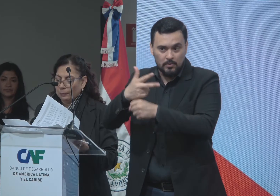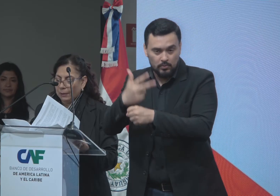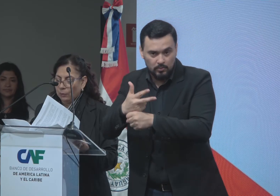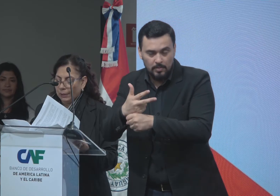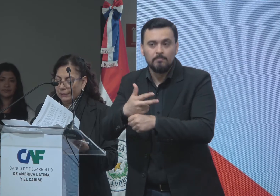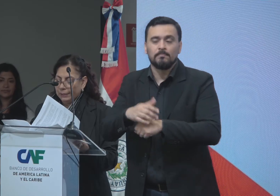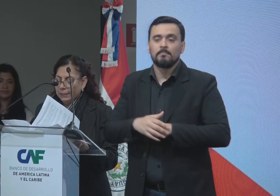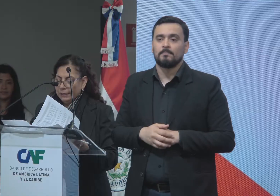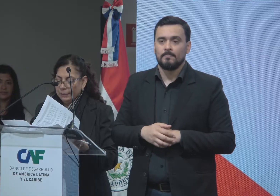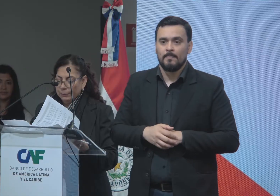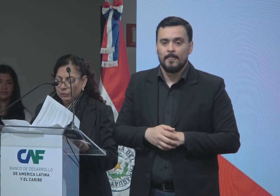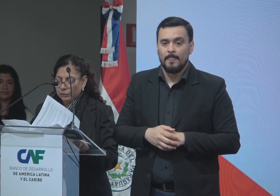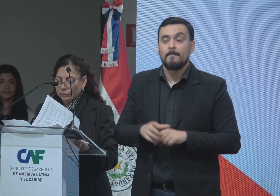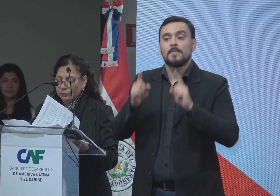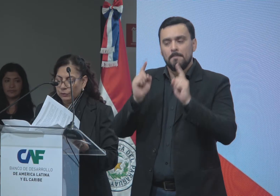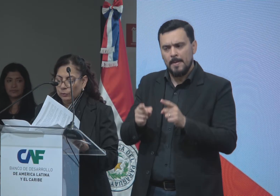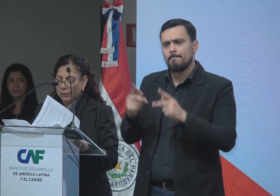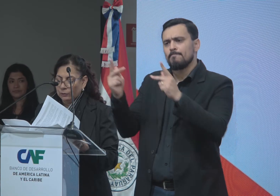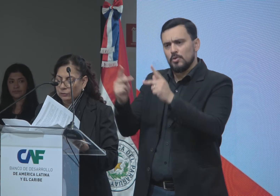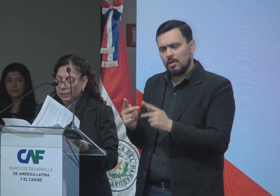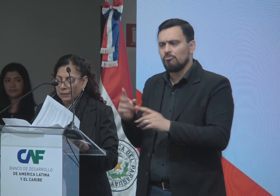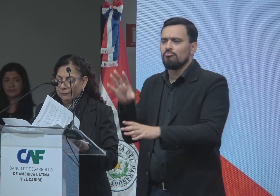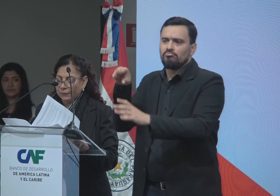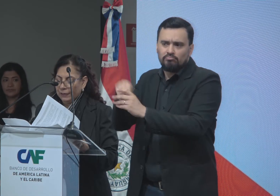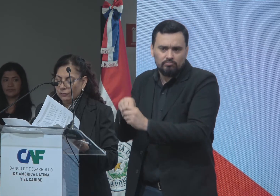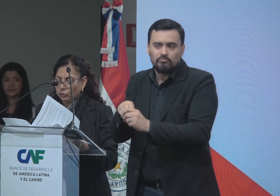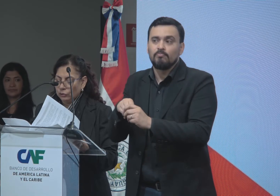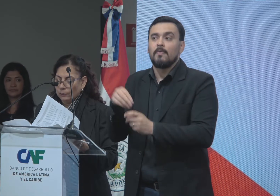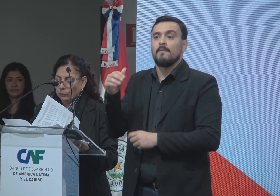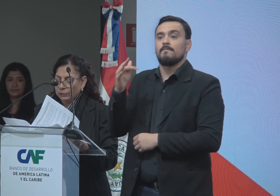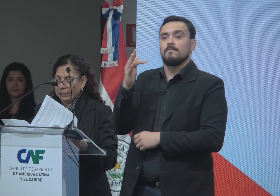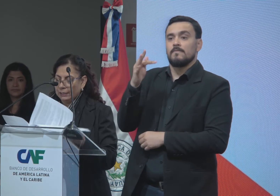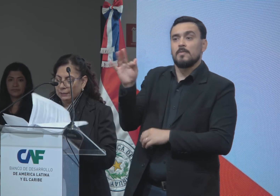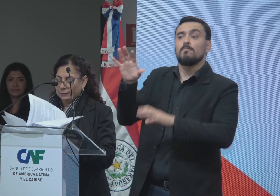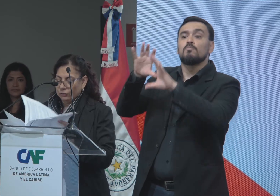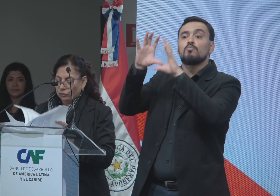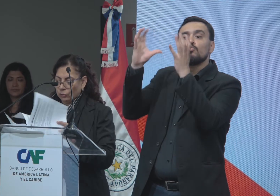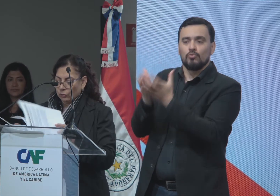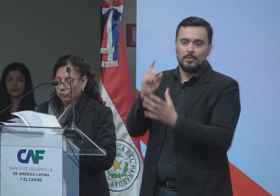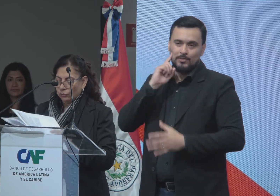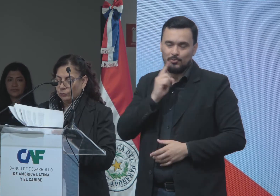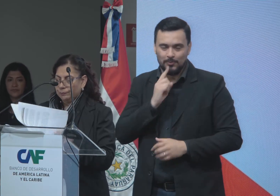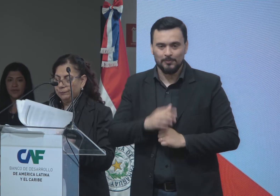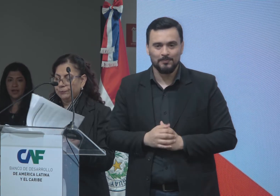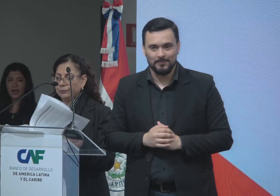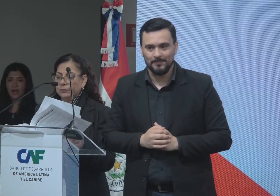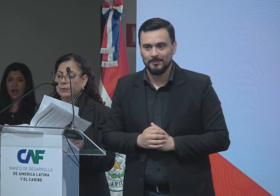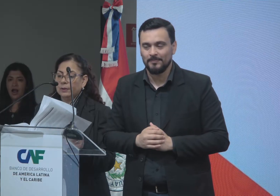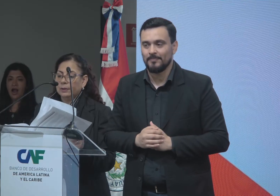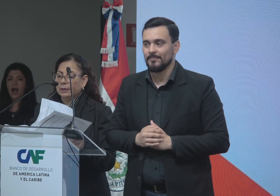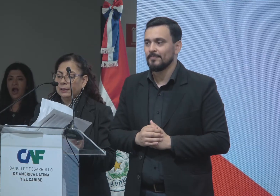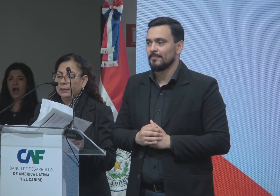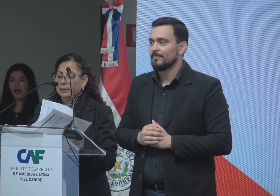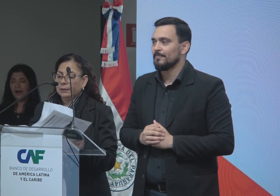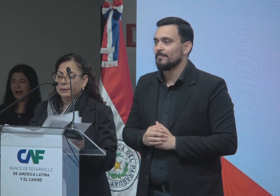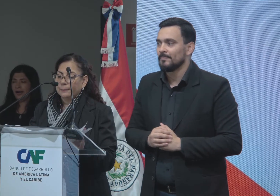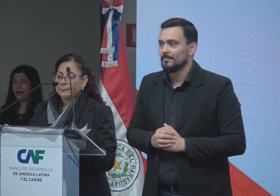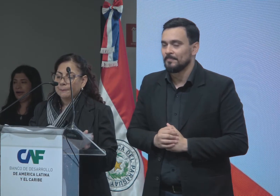del Paraguay y en proyectos vinculados a la Federación Mundial de Sordos.